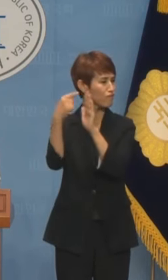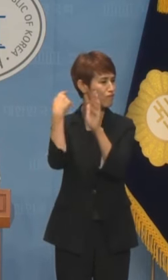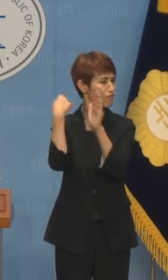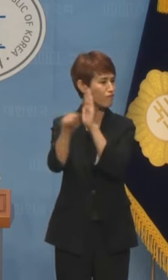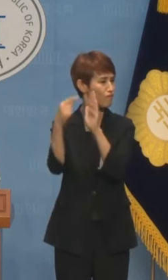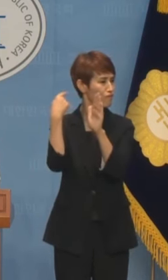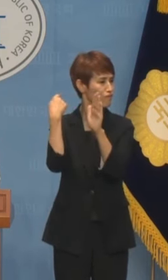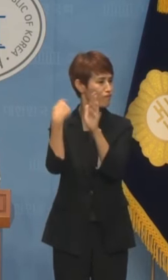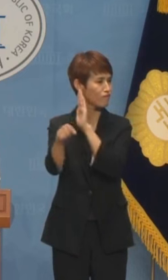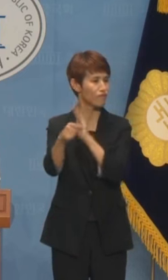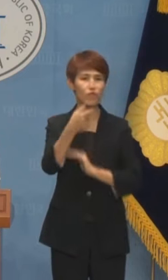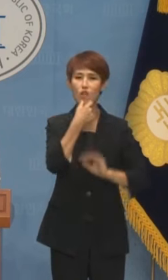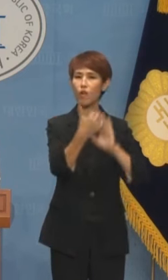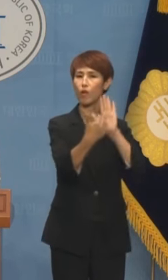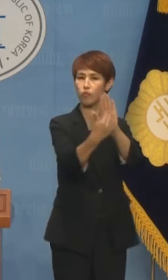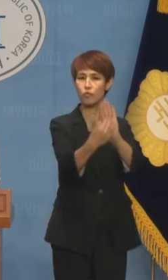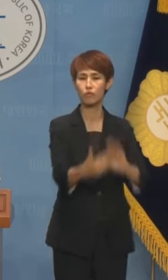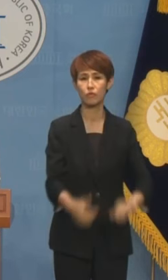거부만 외쳤습니다.